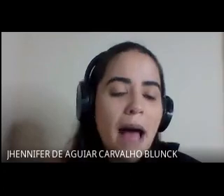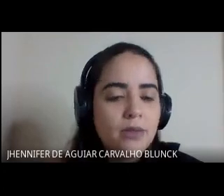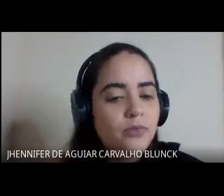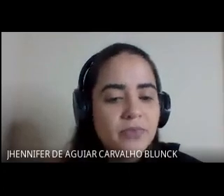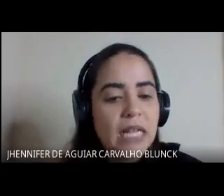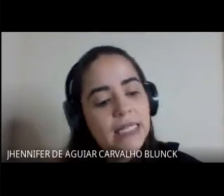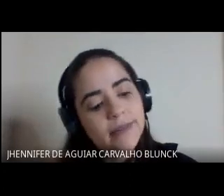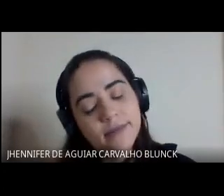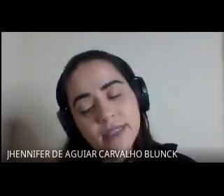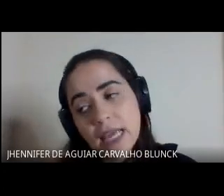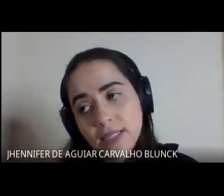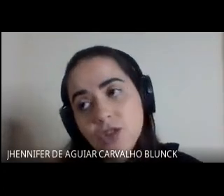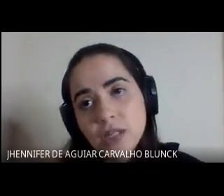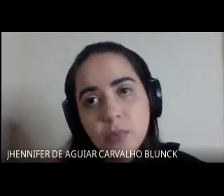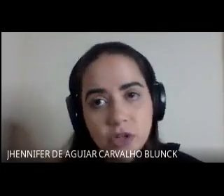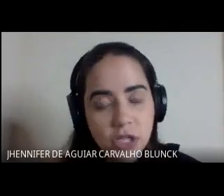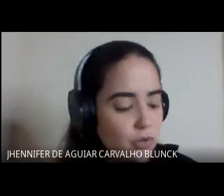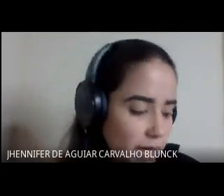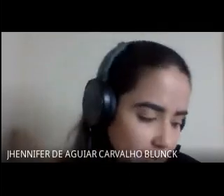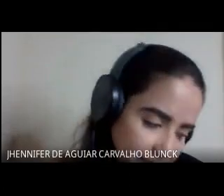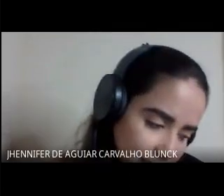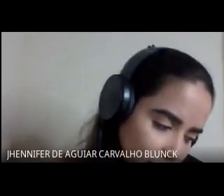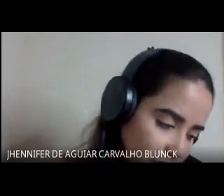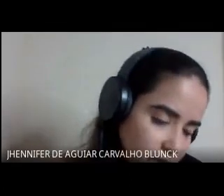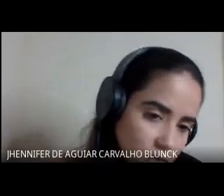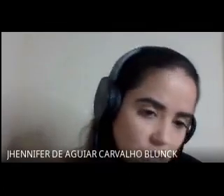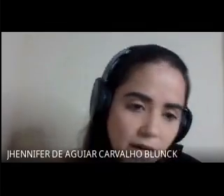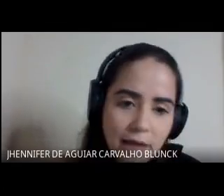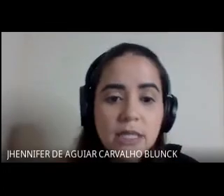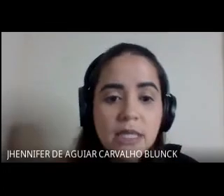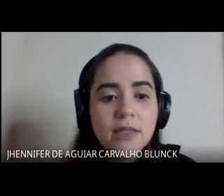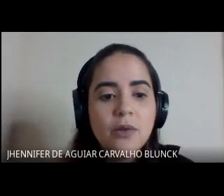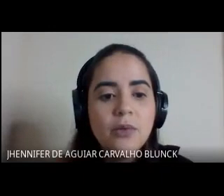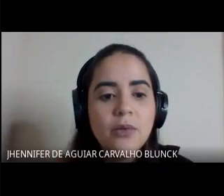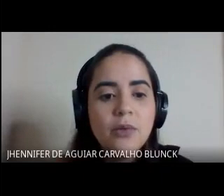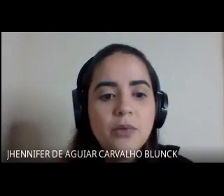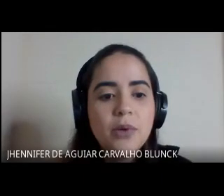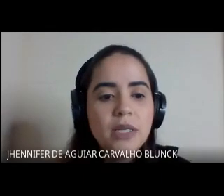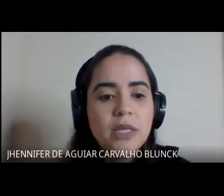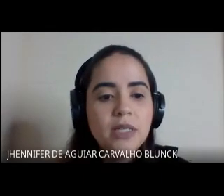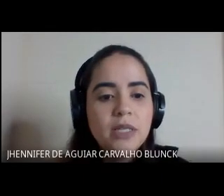currículo básico. Ainda existe esse projeto de lei, mas ainda não foi sancionado. Então,